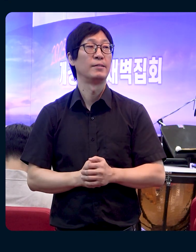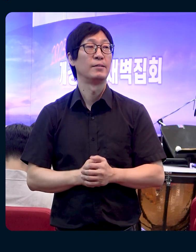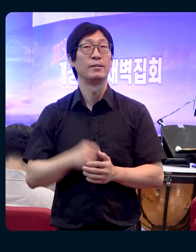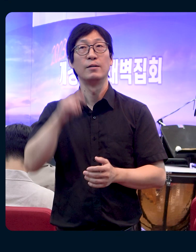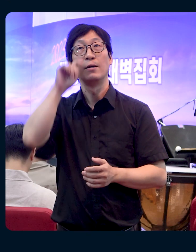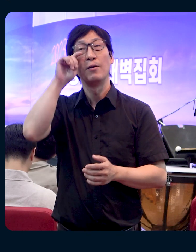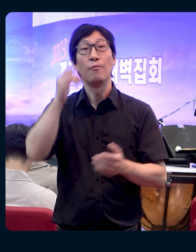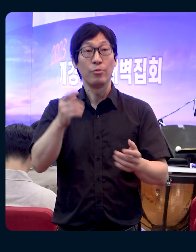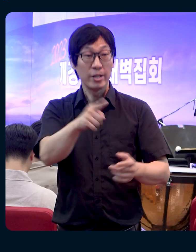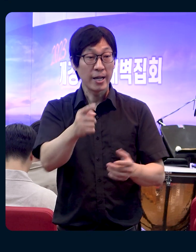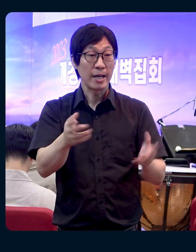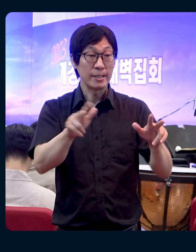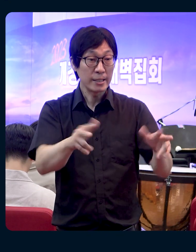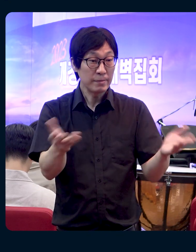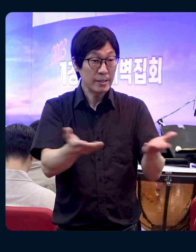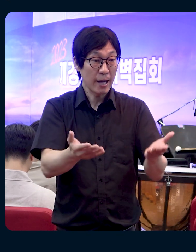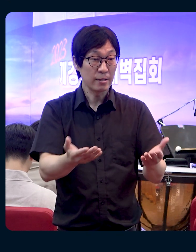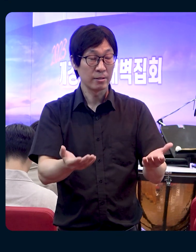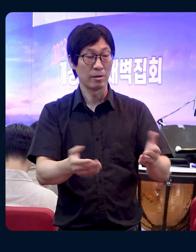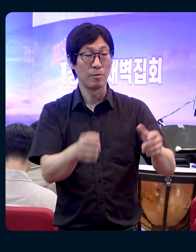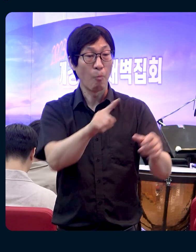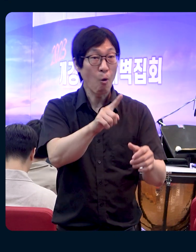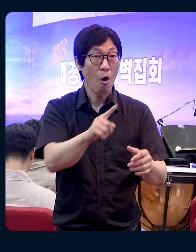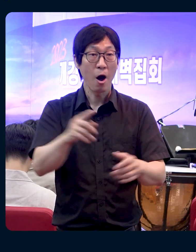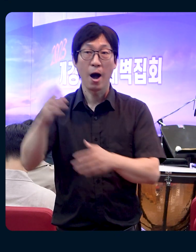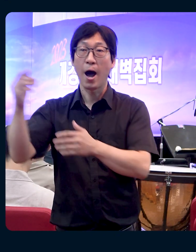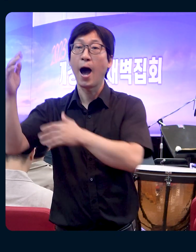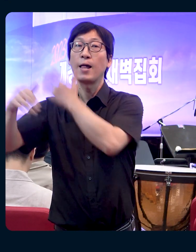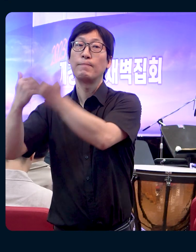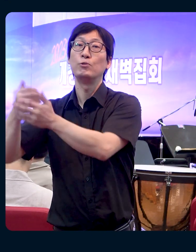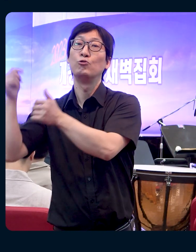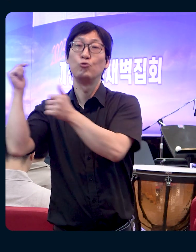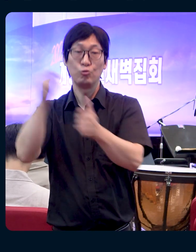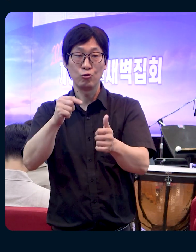그 직업이 너에게는 소명이다 라고 하는 그런 이야기예요.